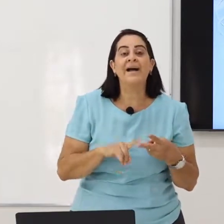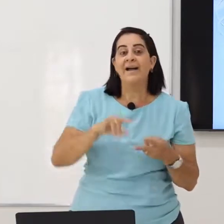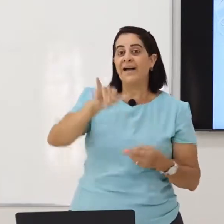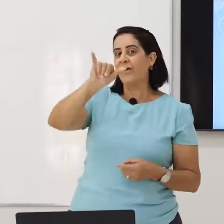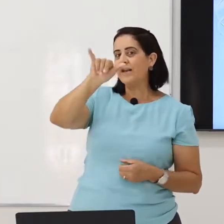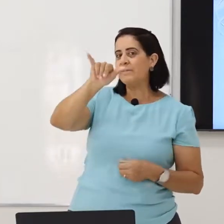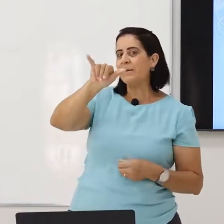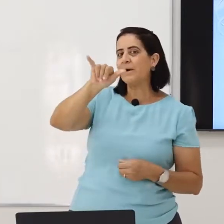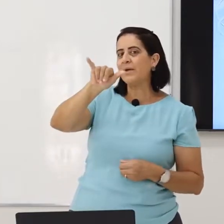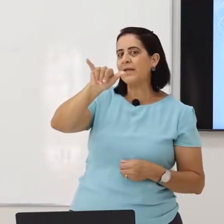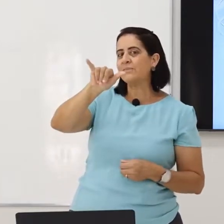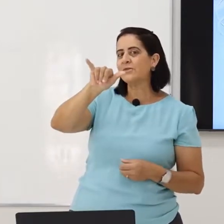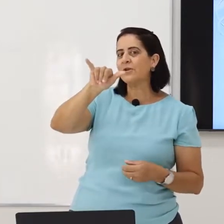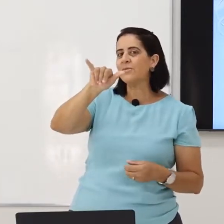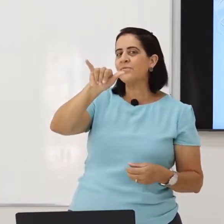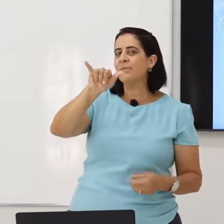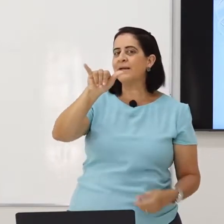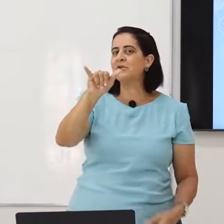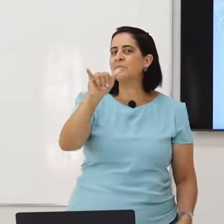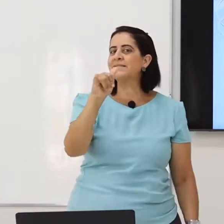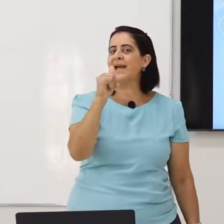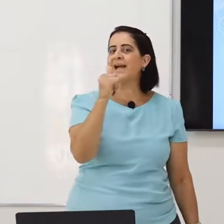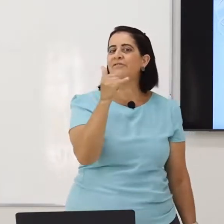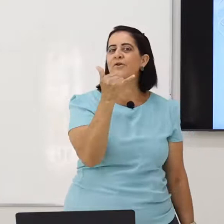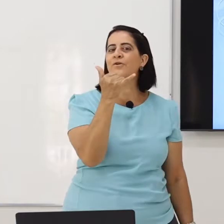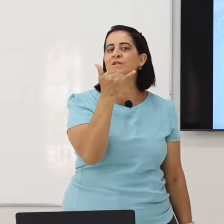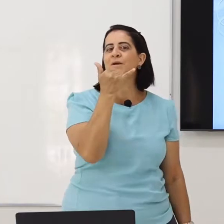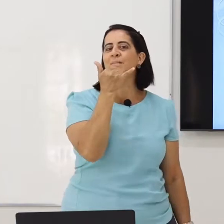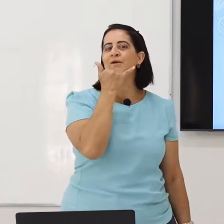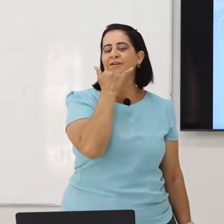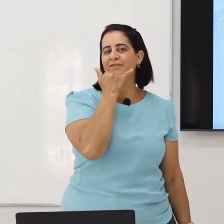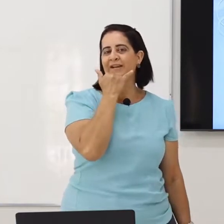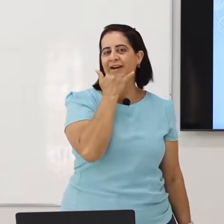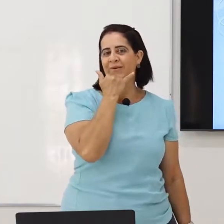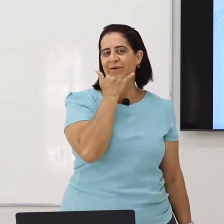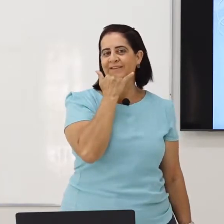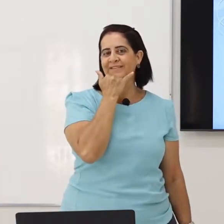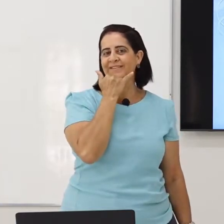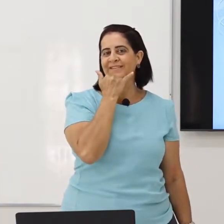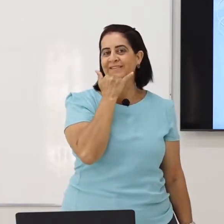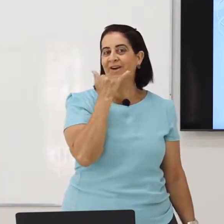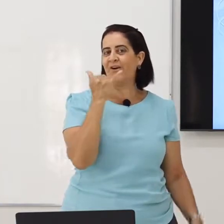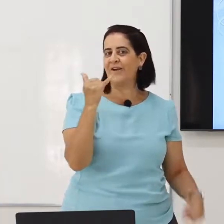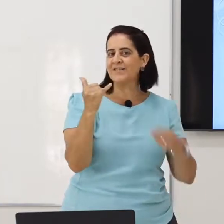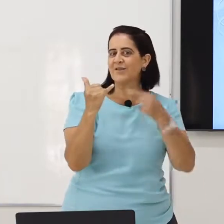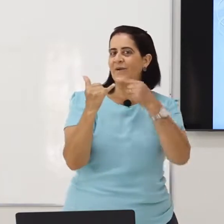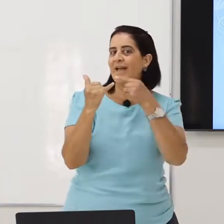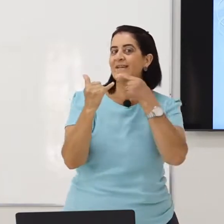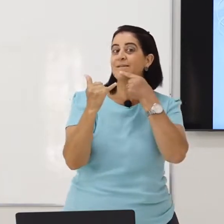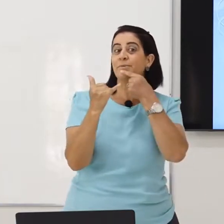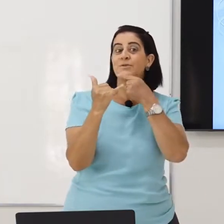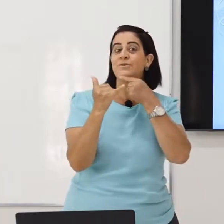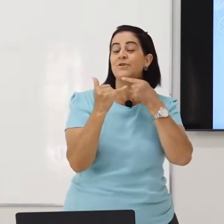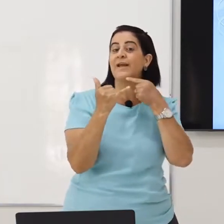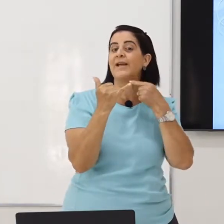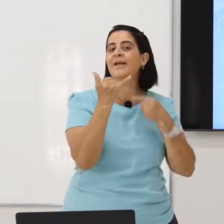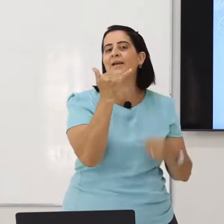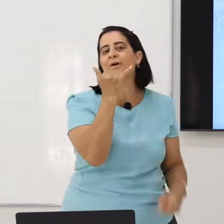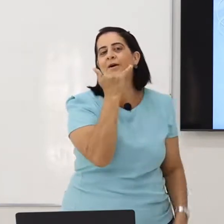Desculpa! Olha a minha mão em Y, mas observe onde a minha mão vai ficar agora. Olha só, ela se posiciona aqui, ó,